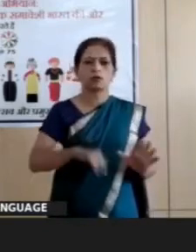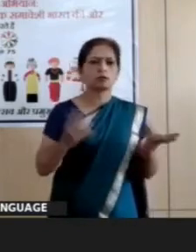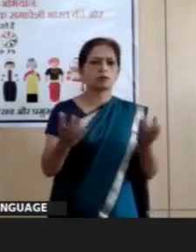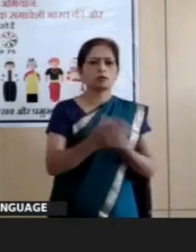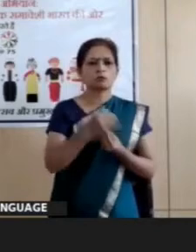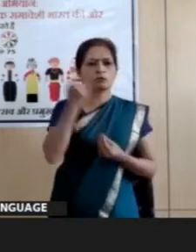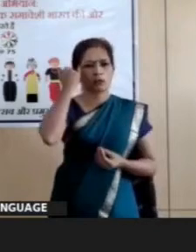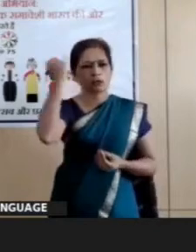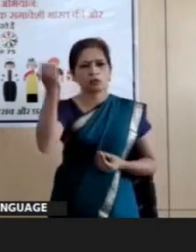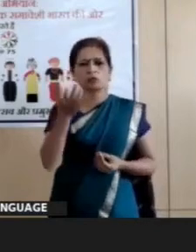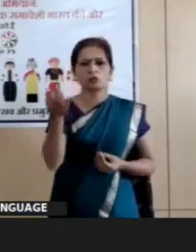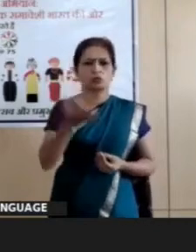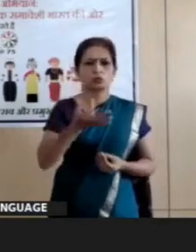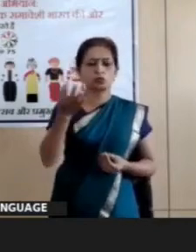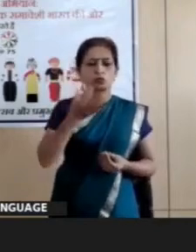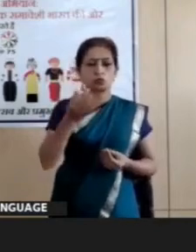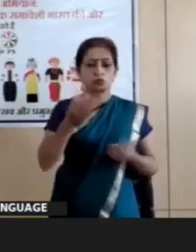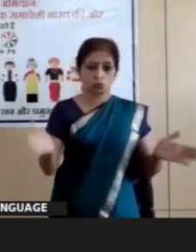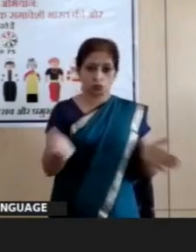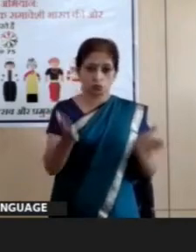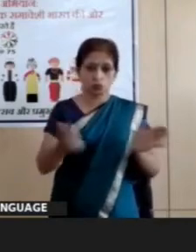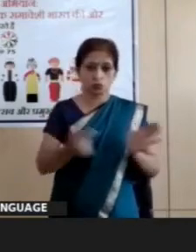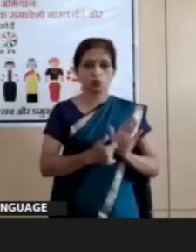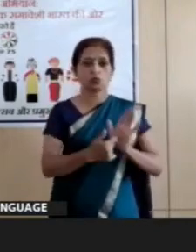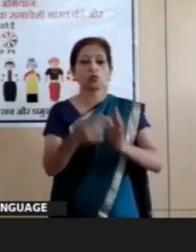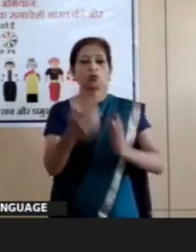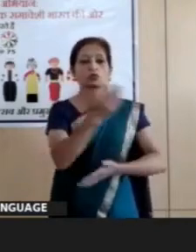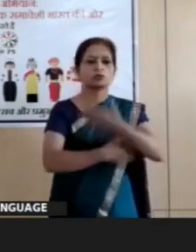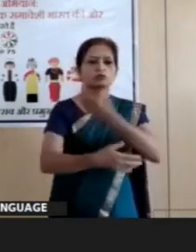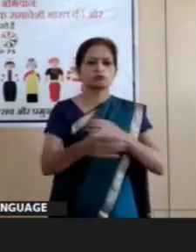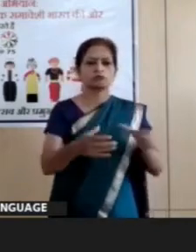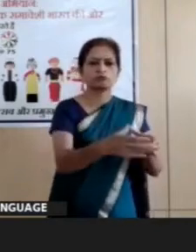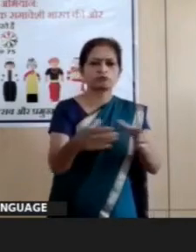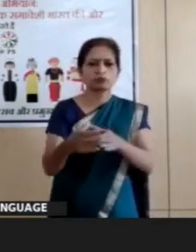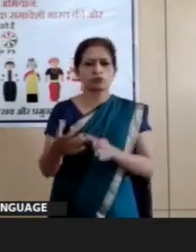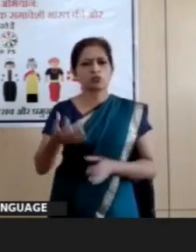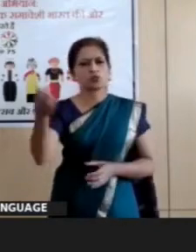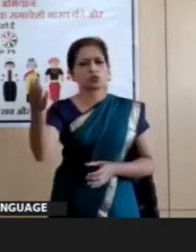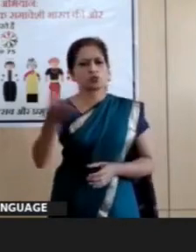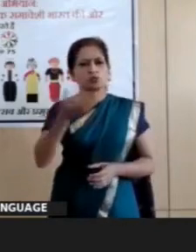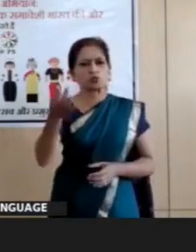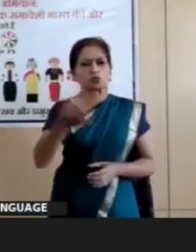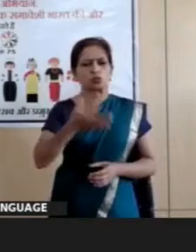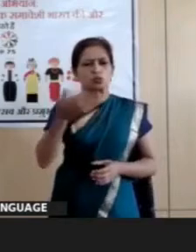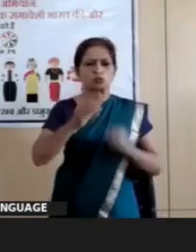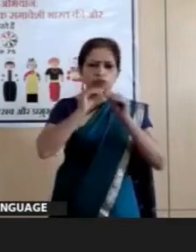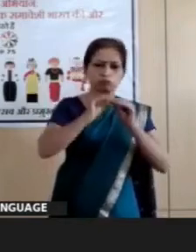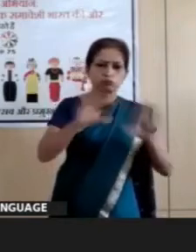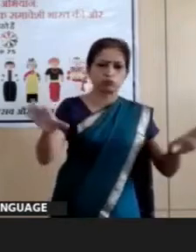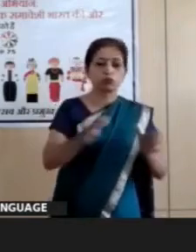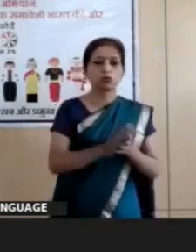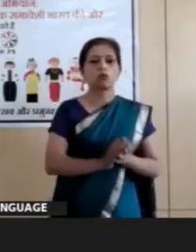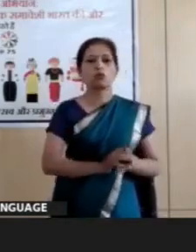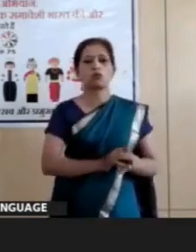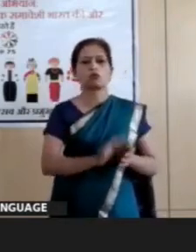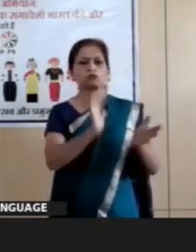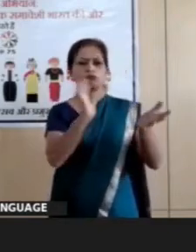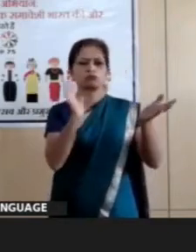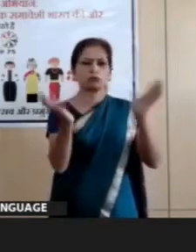हम नई कीर्तिमान स्थापित करेंगे, दिव्यांगता क्षेत्र में नई आयाम हासिल करेंगे, विश्व स्तर